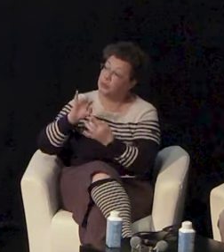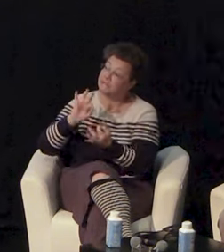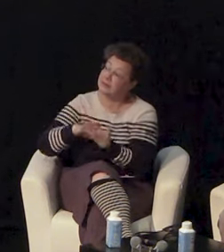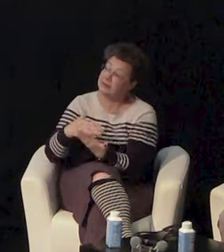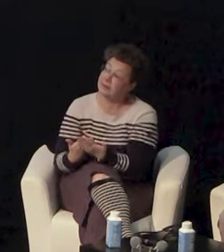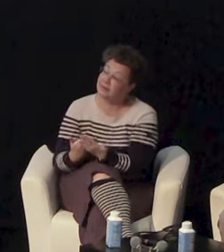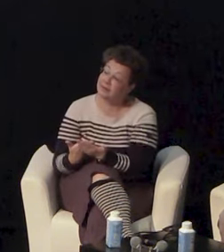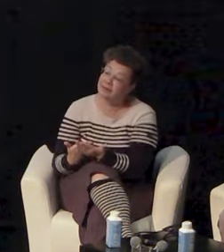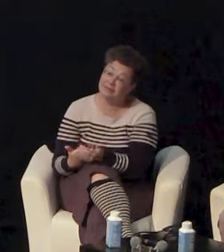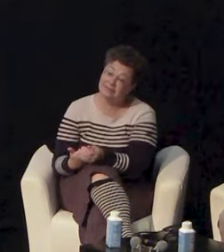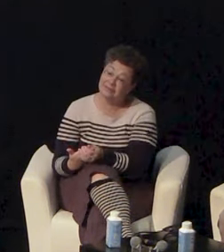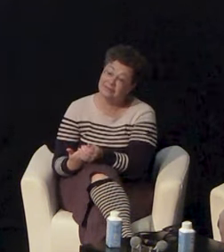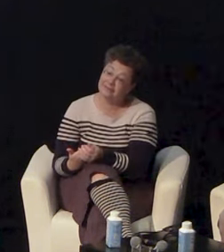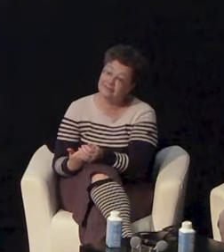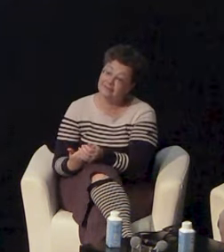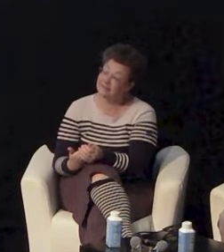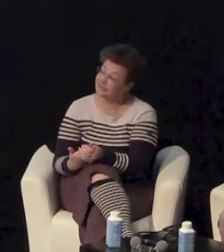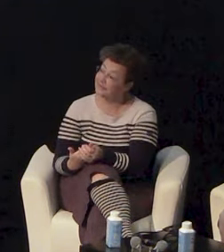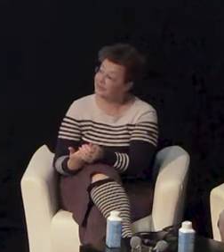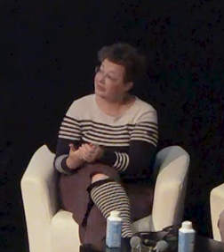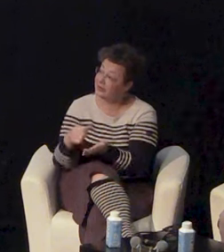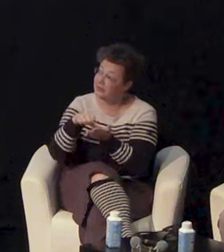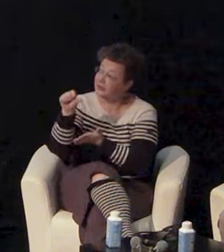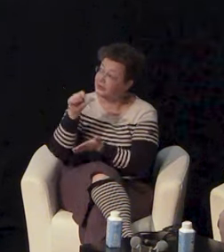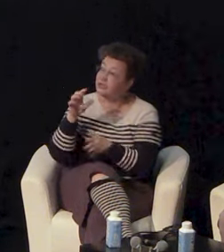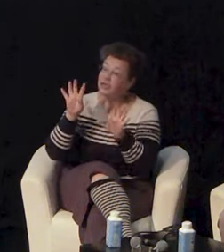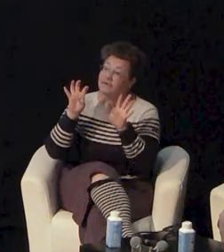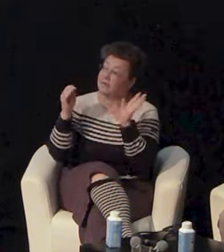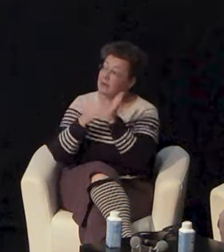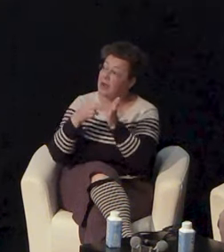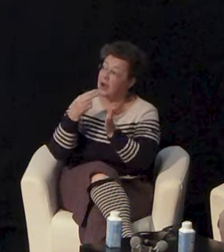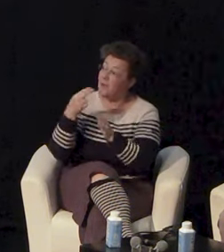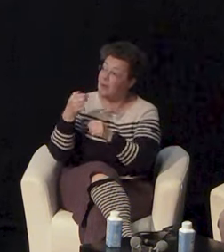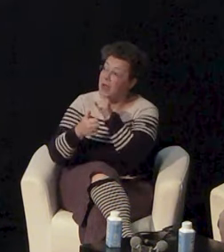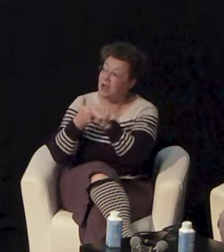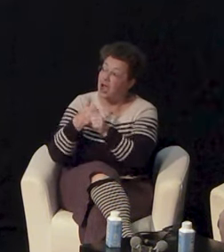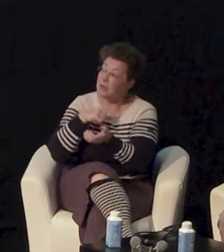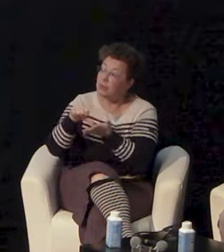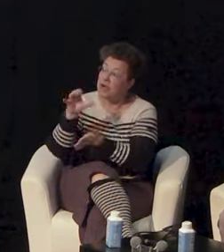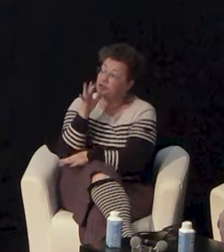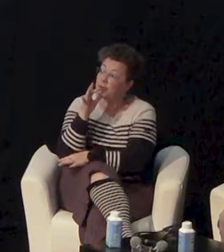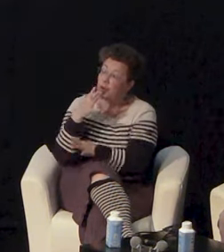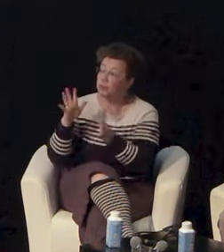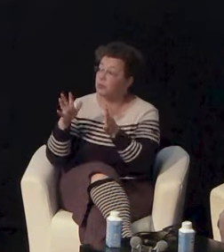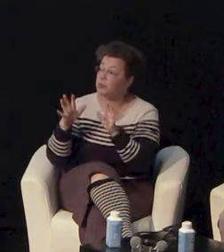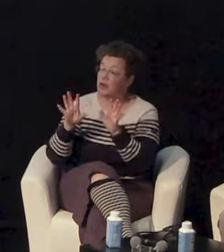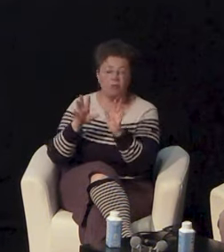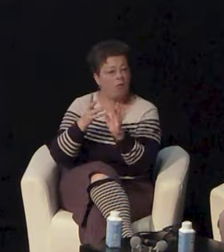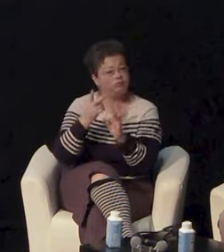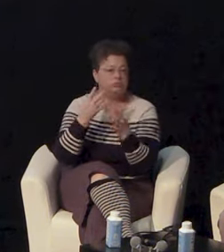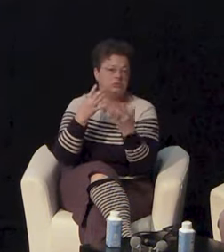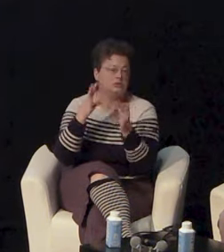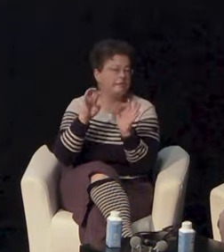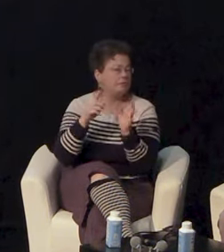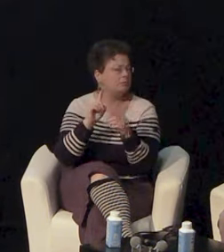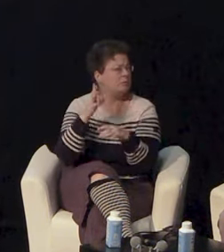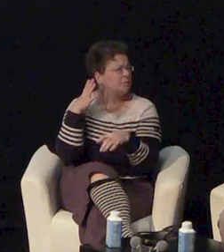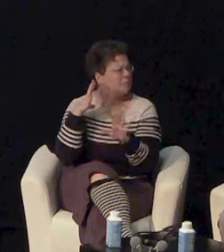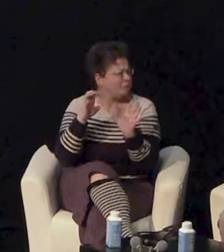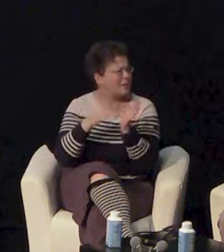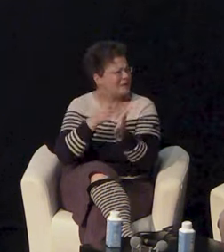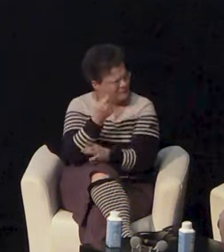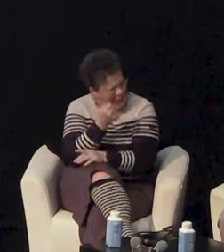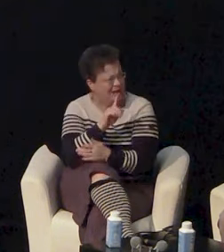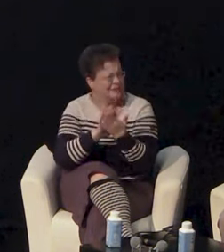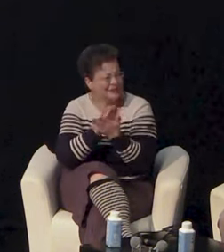j'ai eu la chance, étant donné que c'est une institution publique, j'ai eu la chance d'avoir une subvention de la mairie de Toulouse qui était d'à peu près,